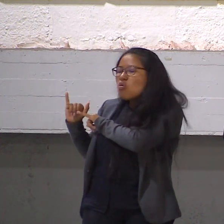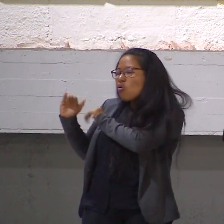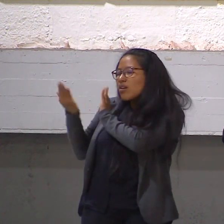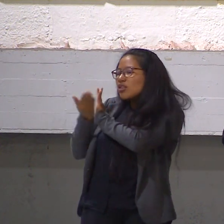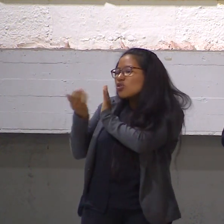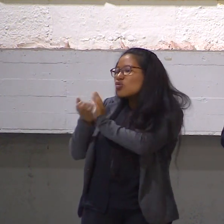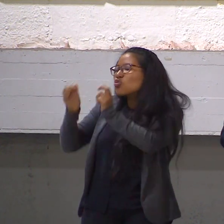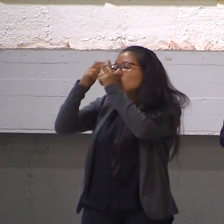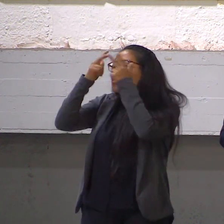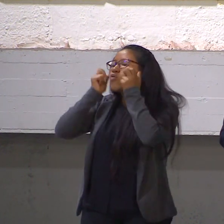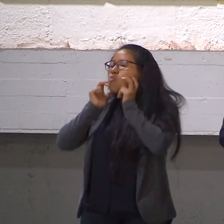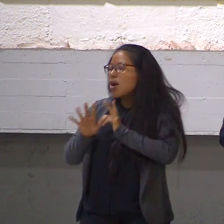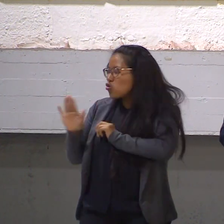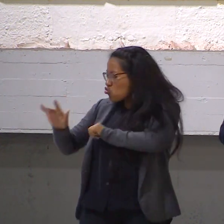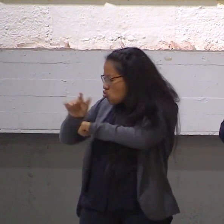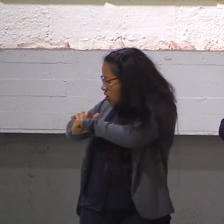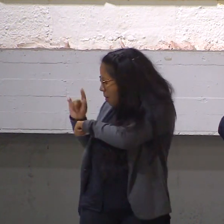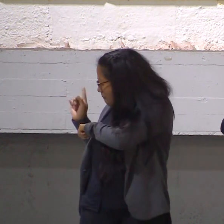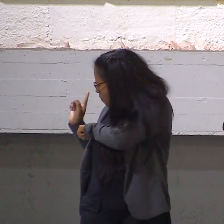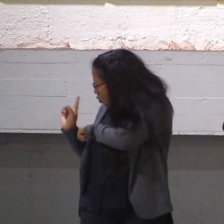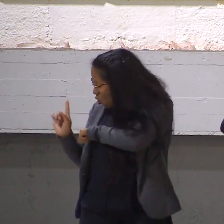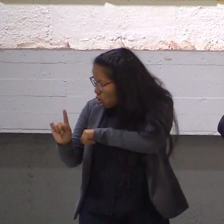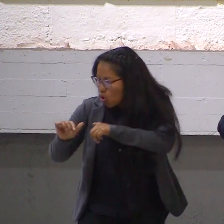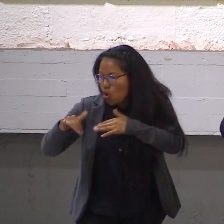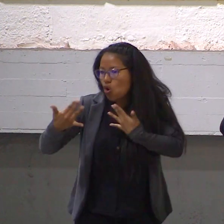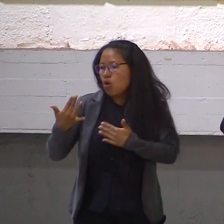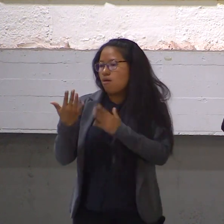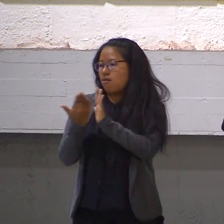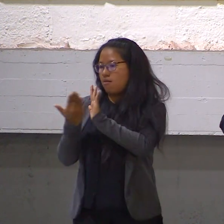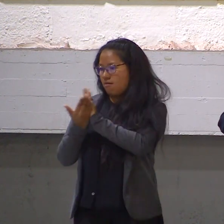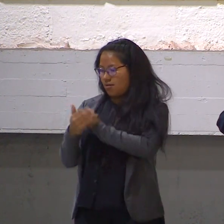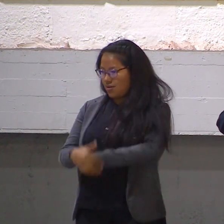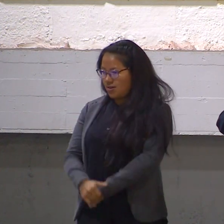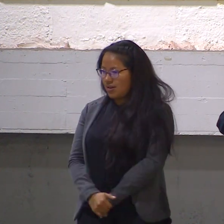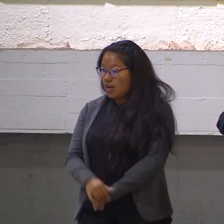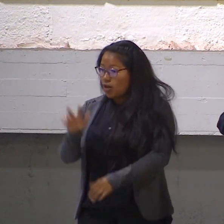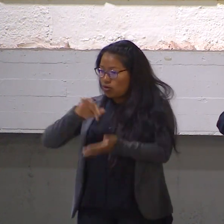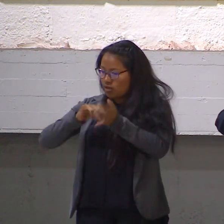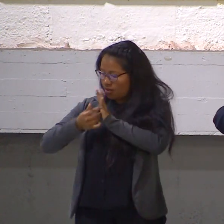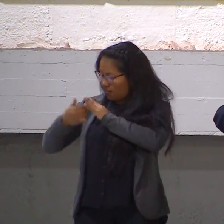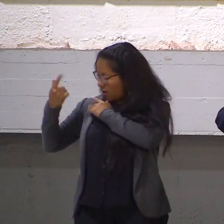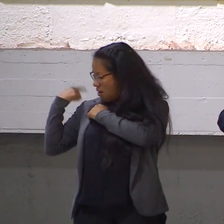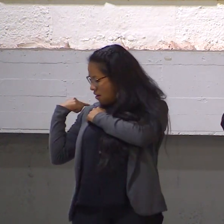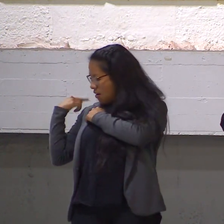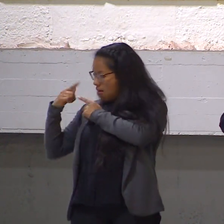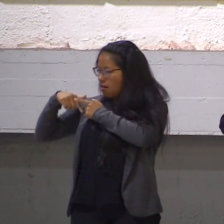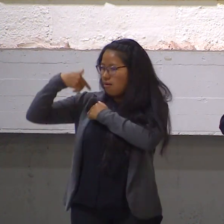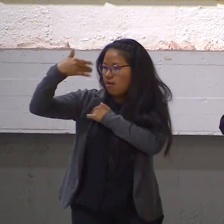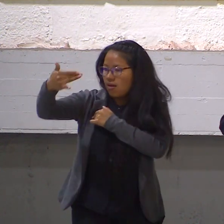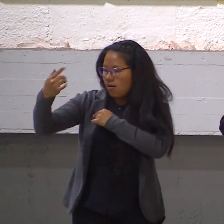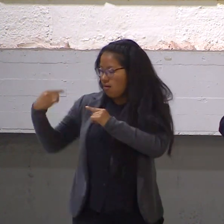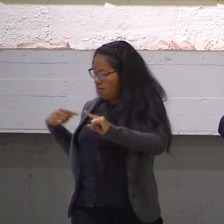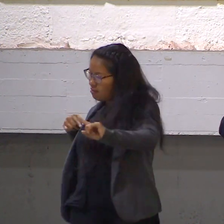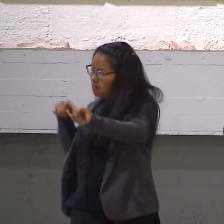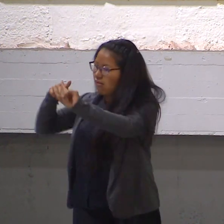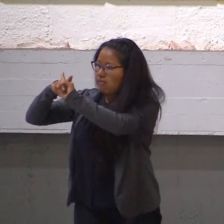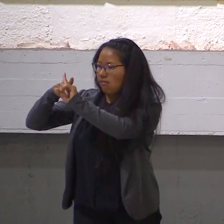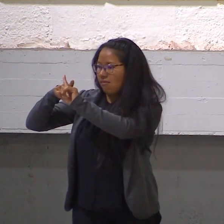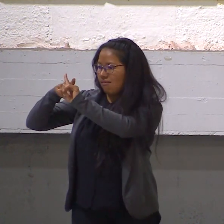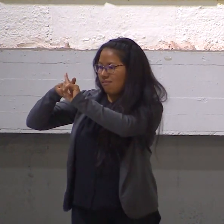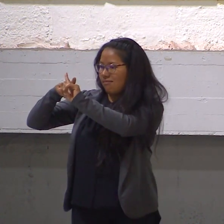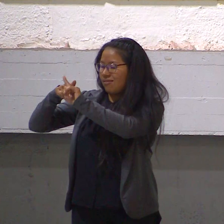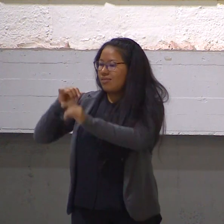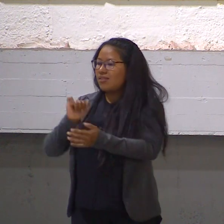en el tiempo y entonces pasado y presente se entre cruzan y eso